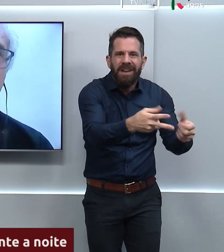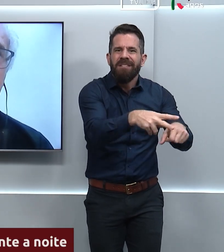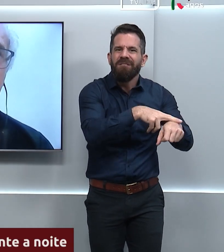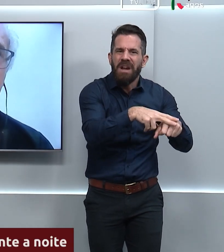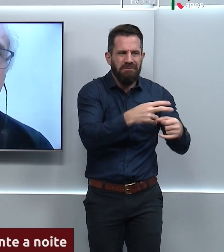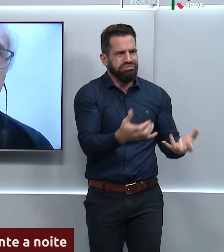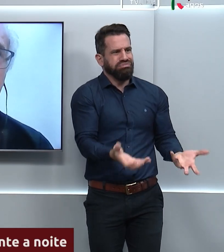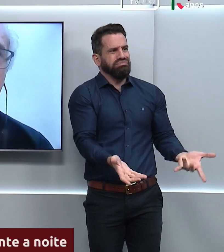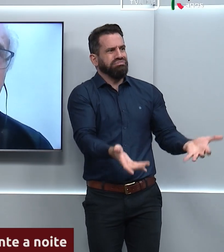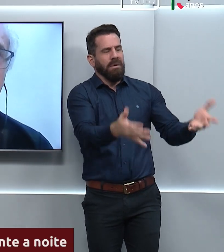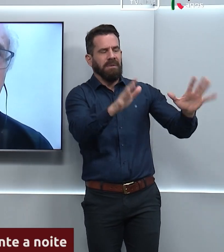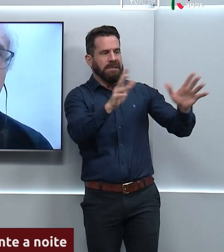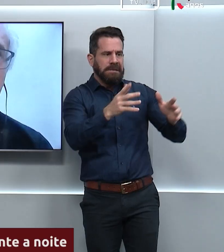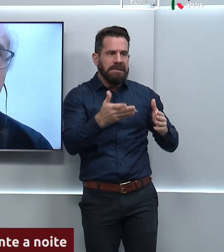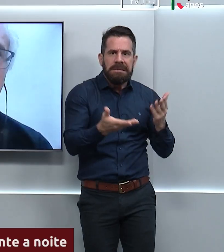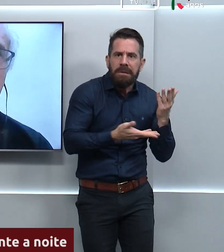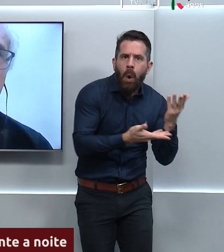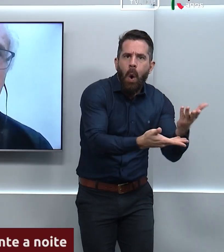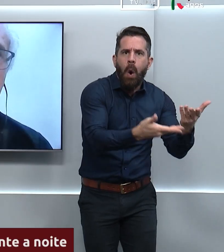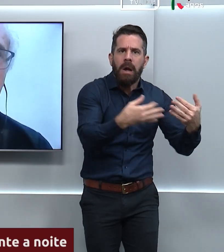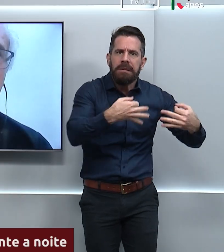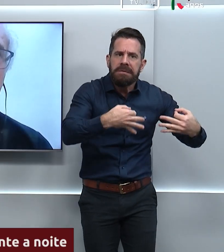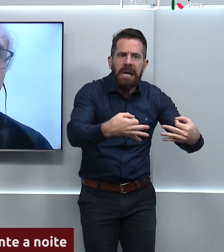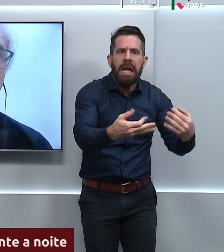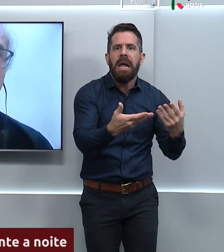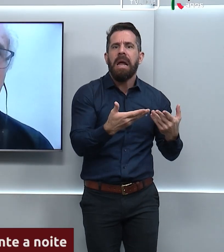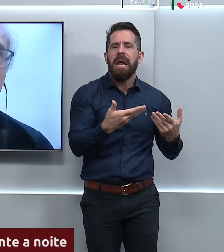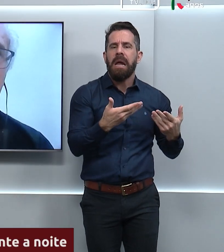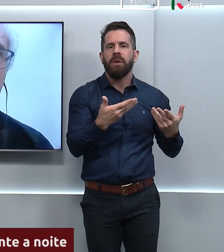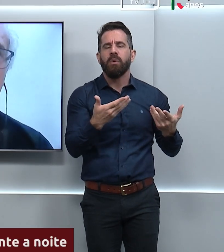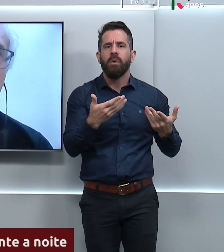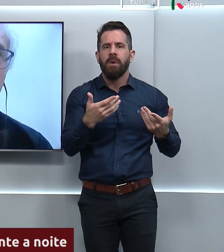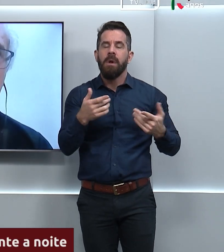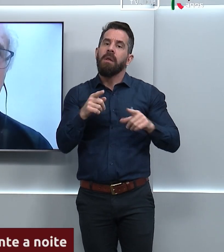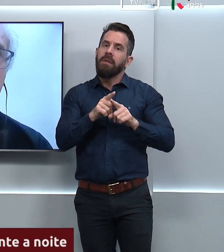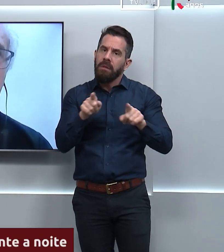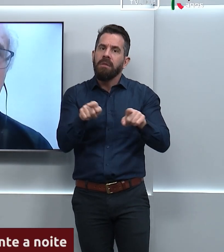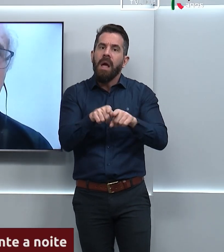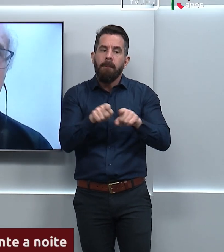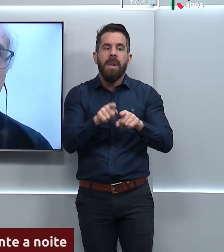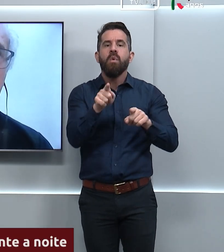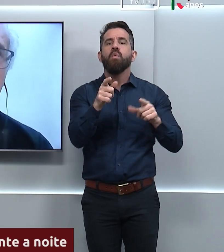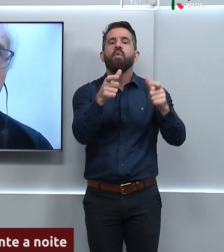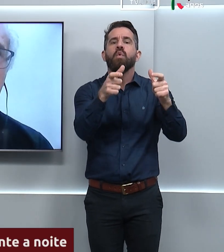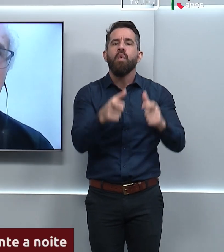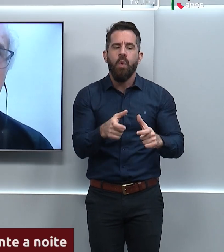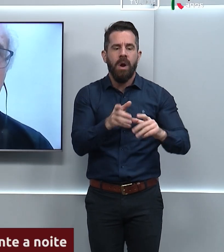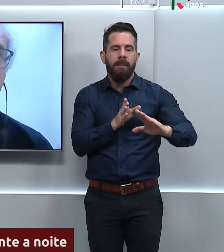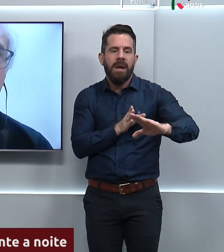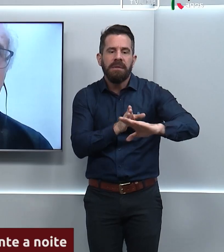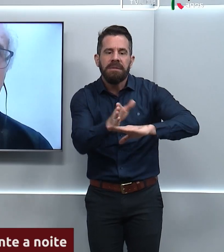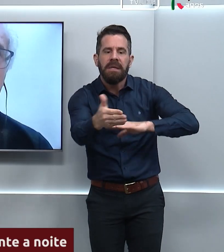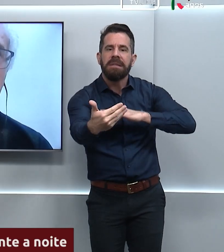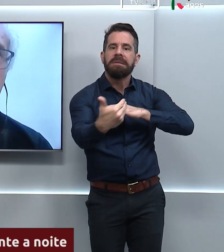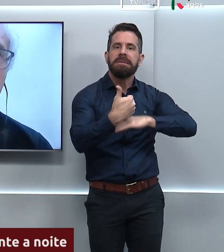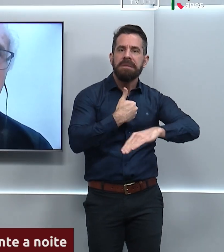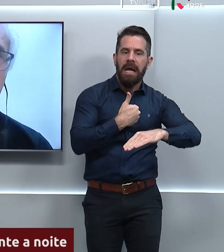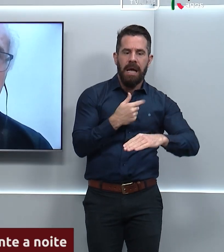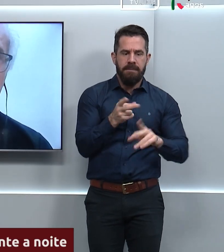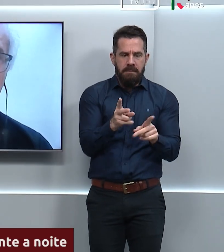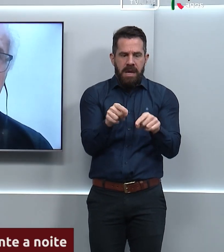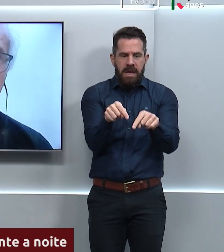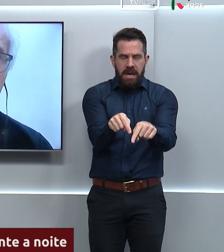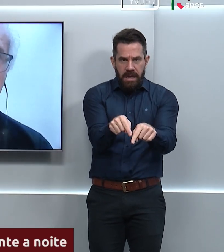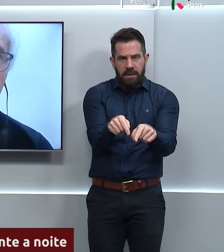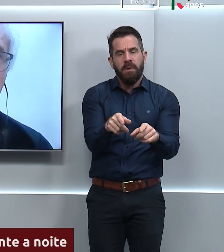são fora daquele espaço, direcionado à entrada e saída de pessoas, em que pessoas podem se esconder para fazer algum tipo de ação